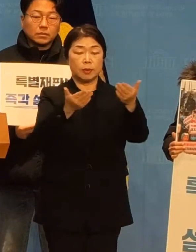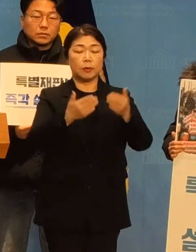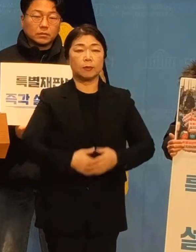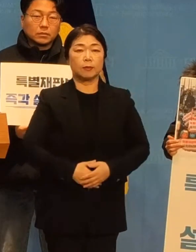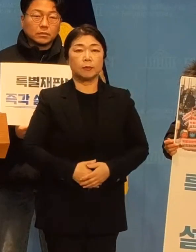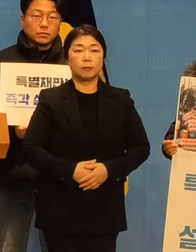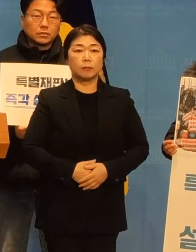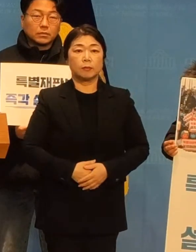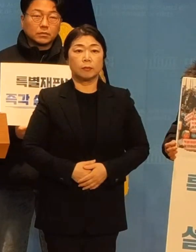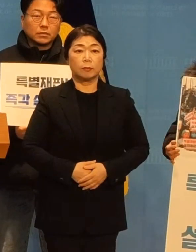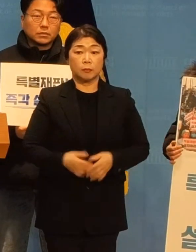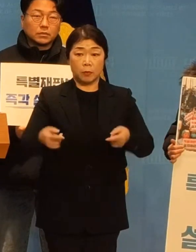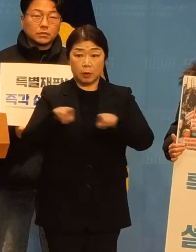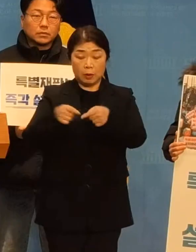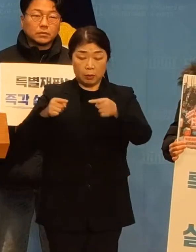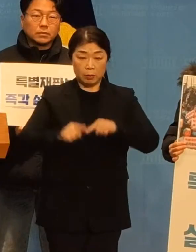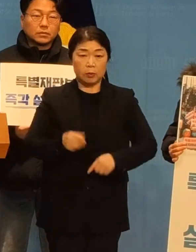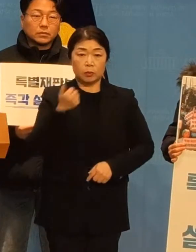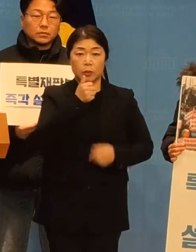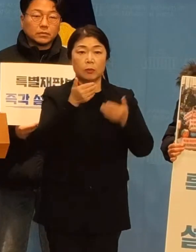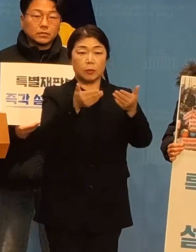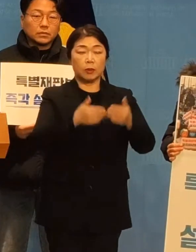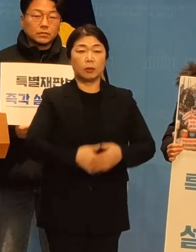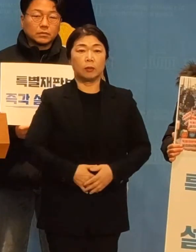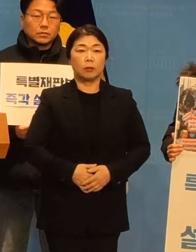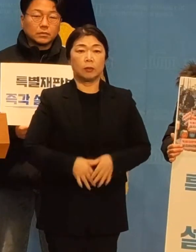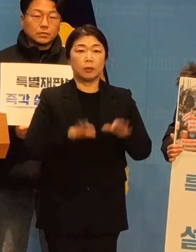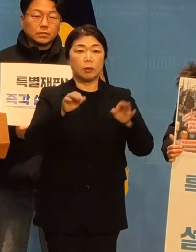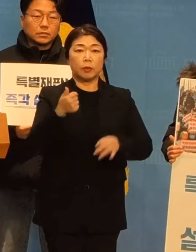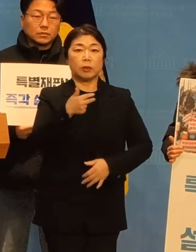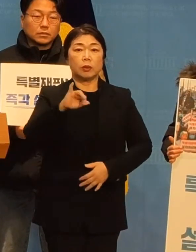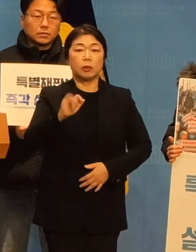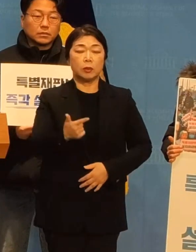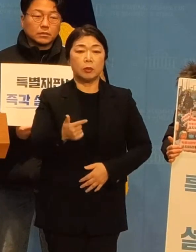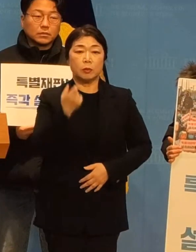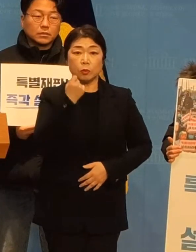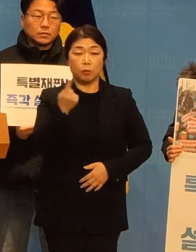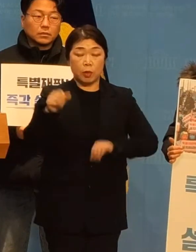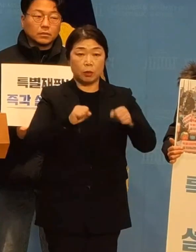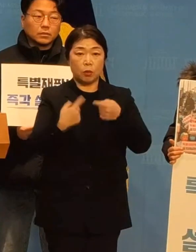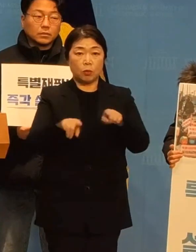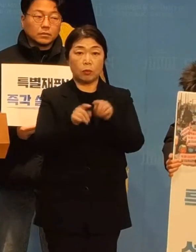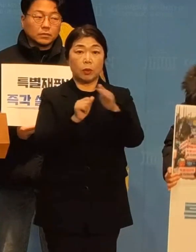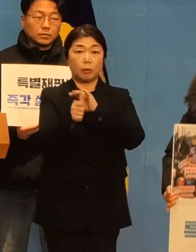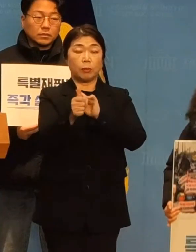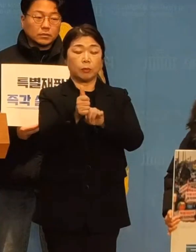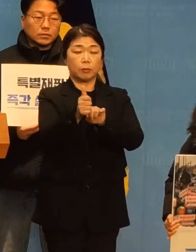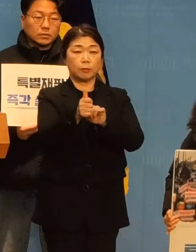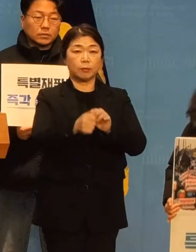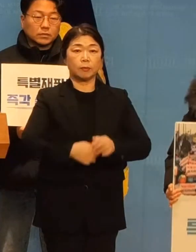기자회견하겠습니다. 자리하신 분들 소개드리겠습니다. 김은진 촛불행동 공동대표님이십니다.